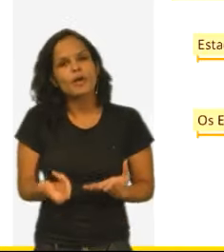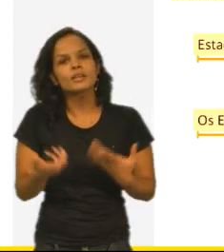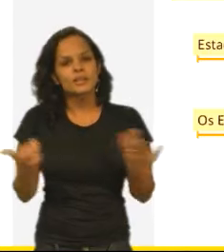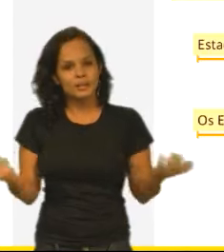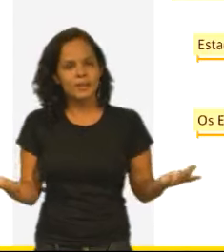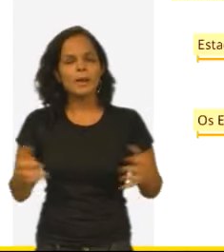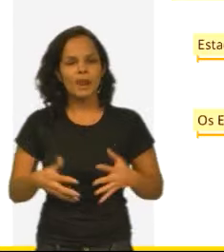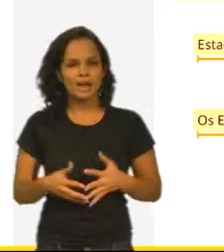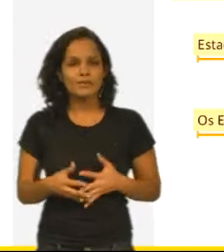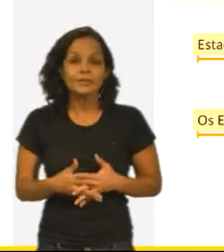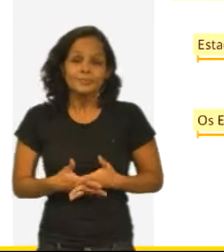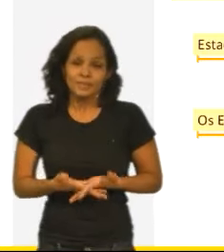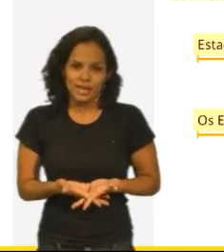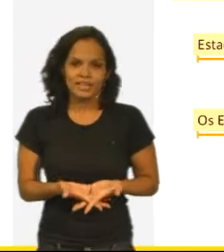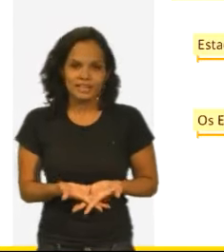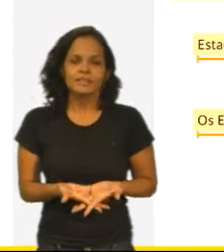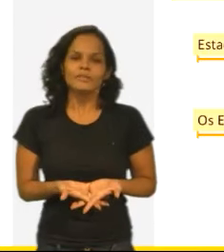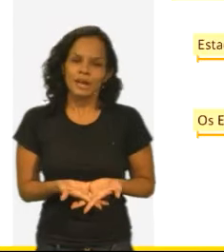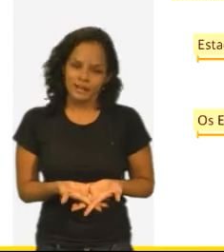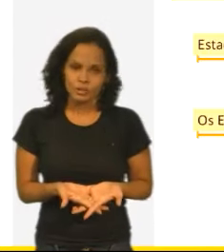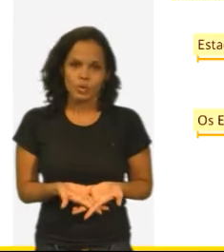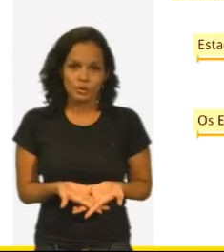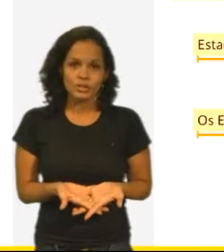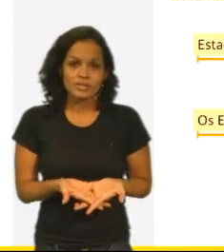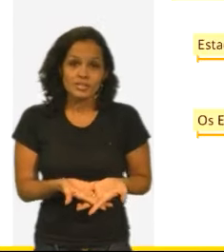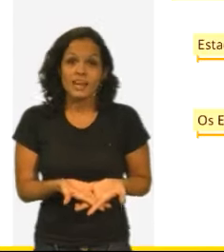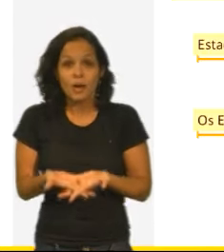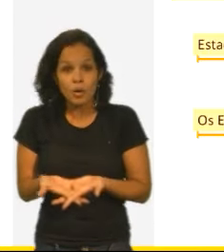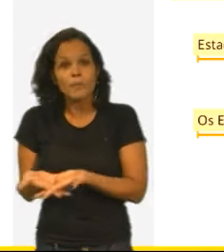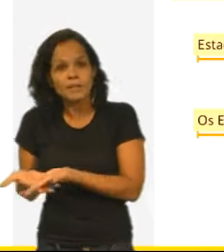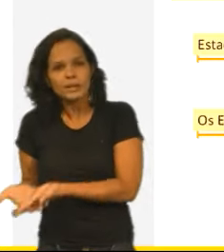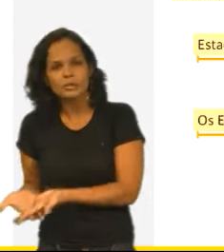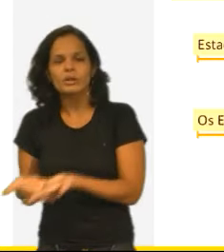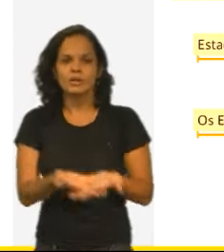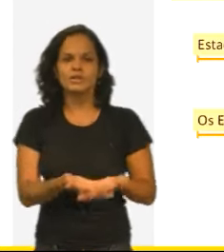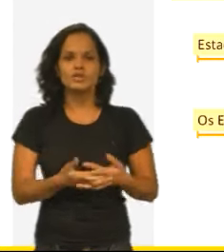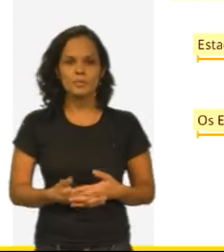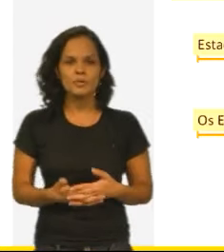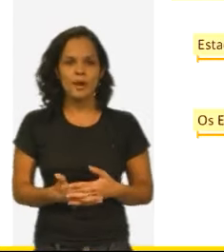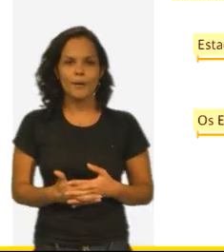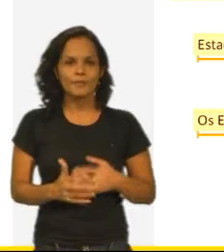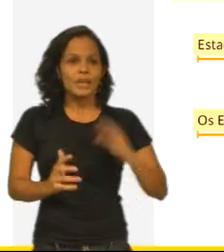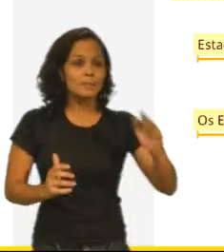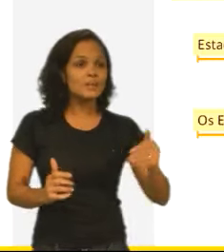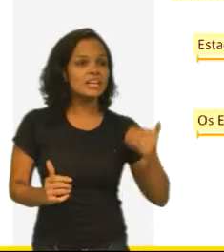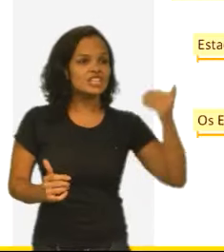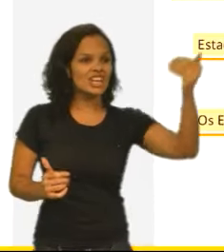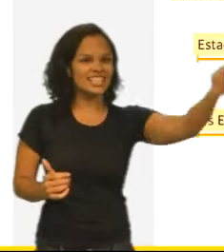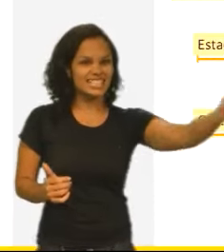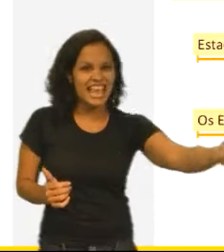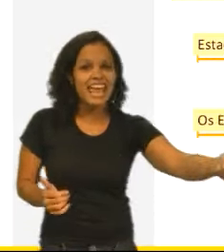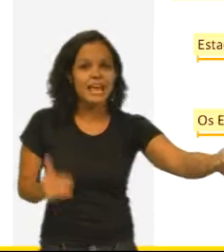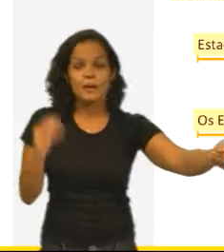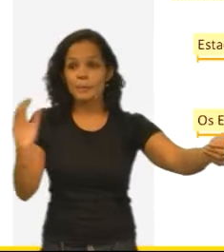enfoque na palavra e aí a concordância será obrigatoriamente no plural. Minas Gerais é, mas